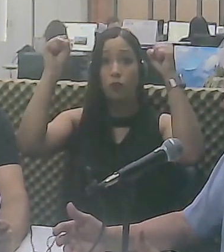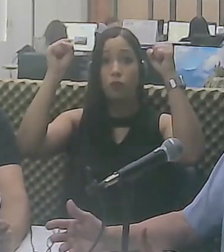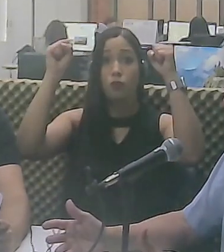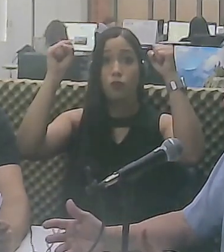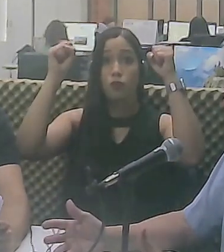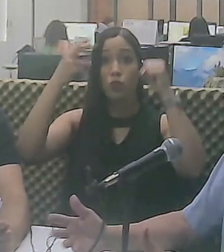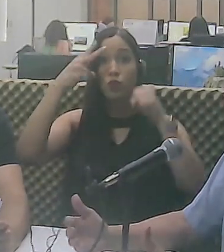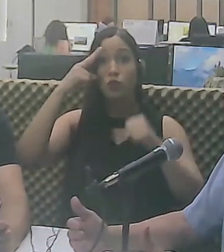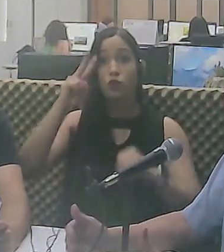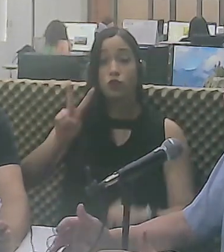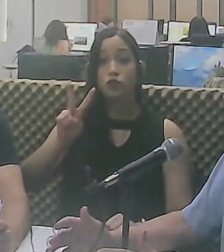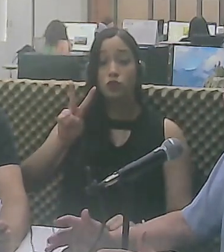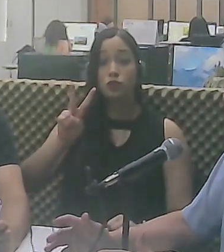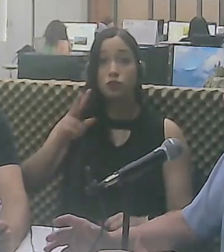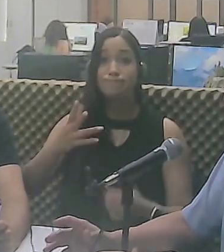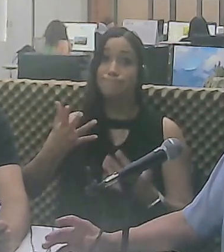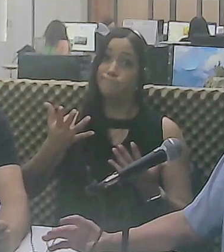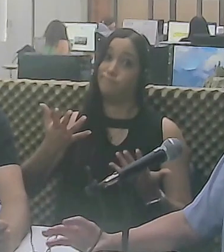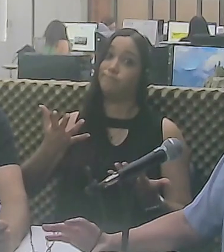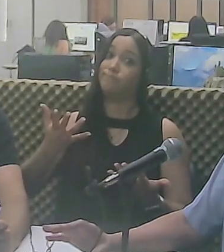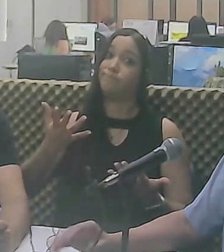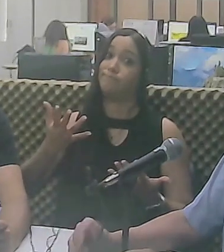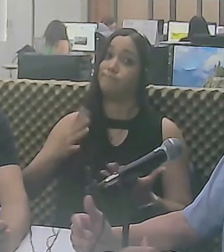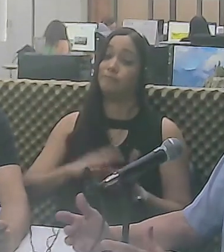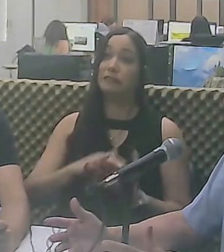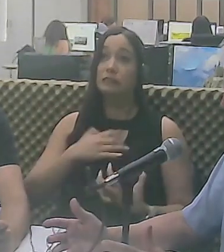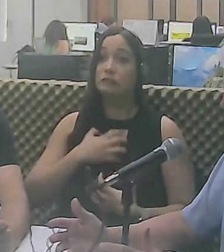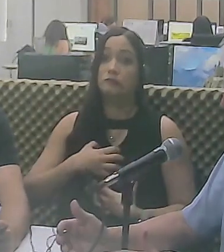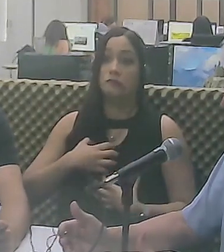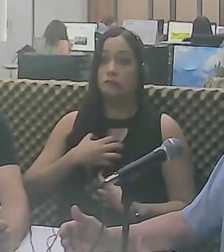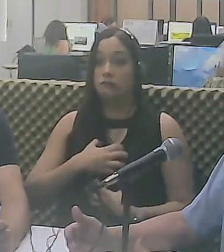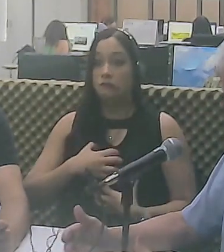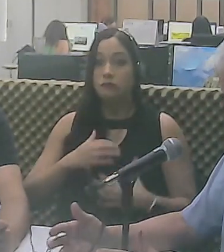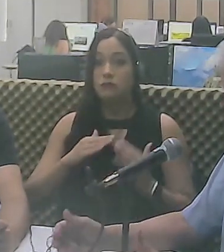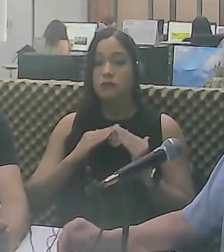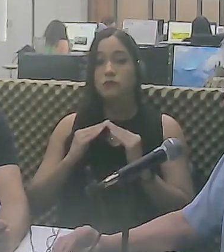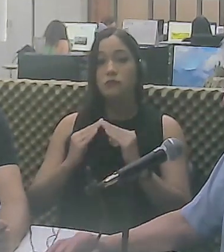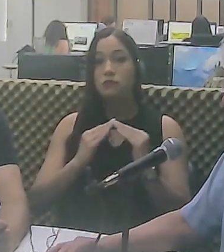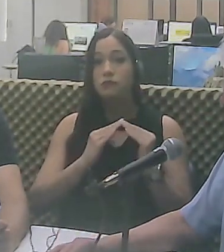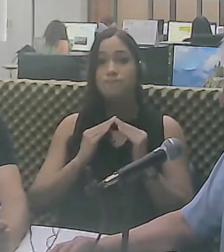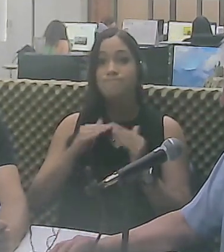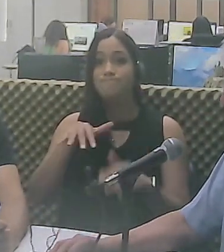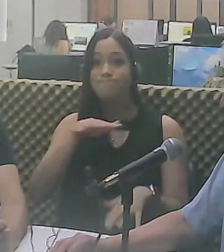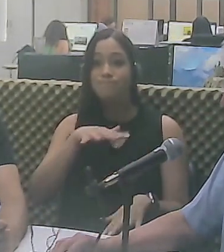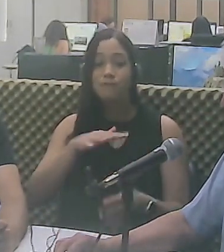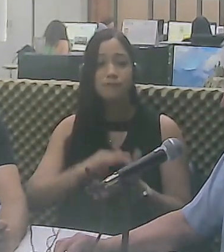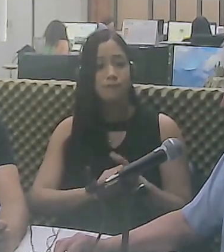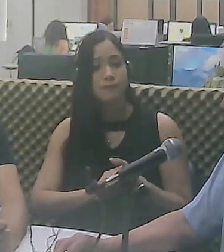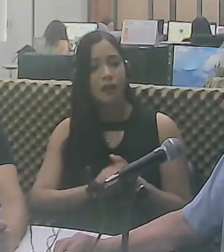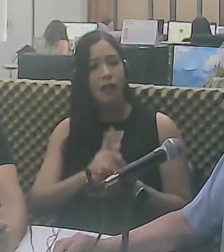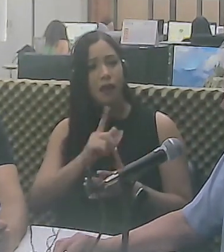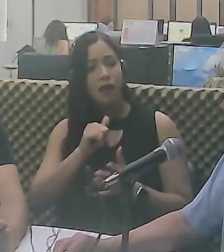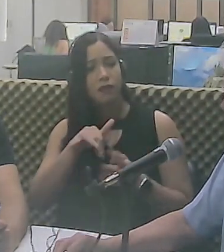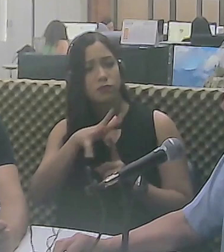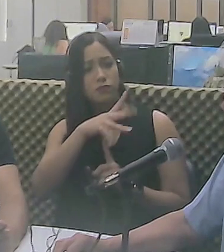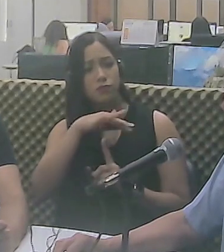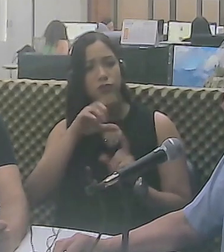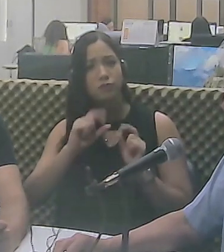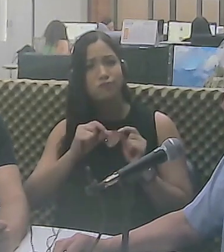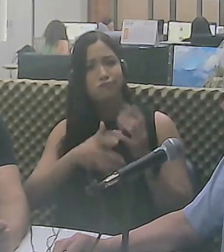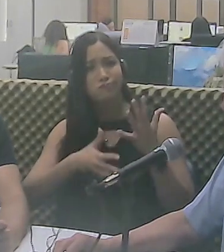por dois dias né E aí realmente é insegurança que traz os moradores principalmente da região e secretária essa é uma situação que